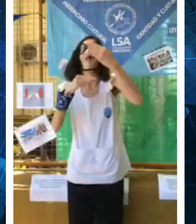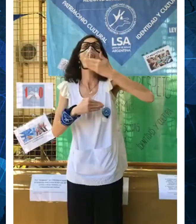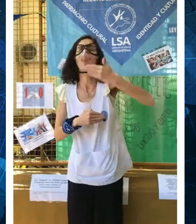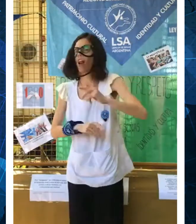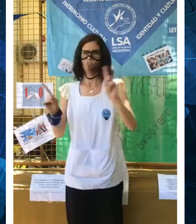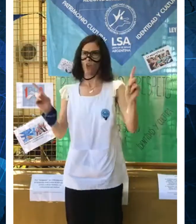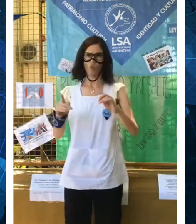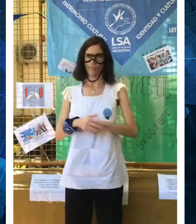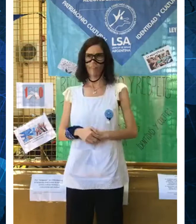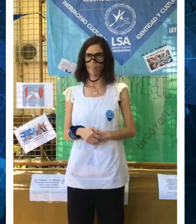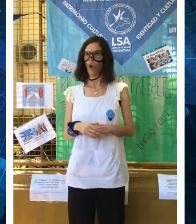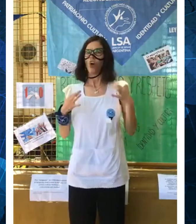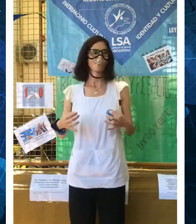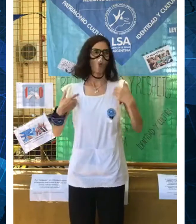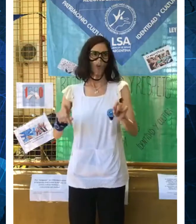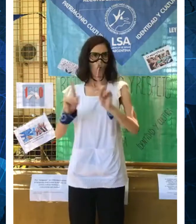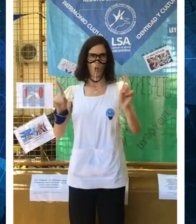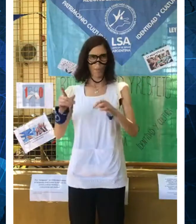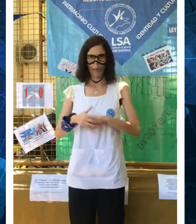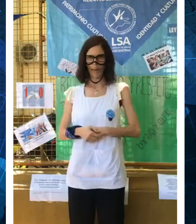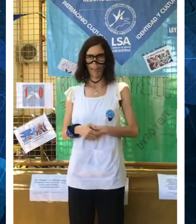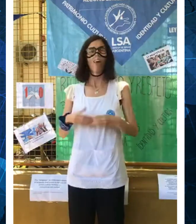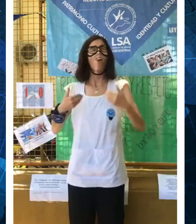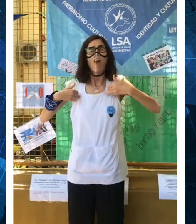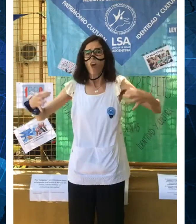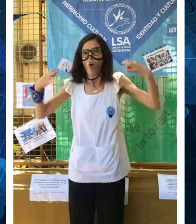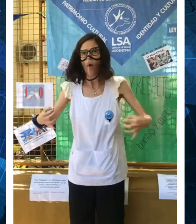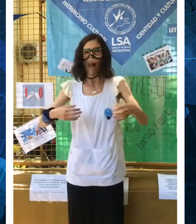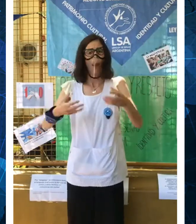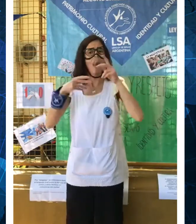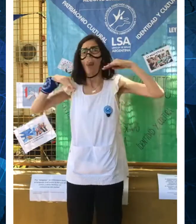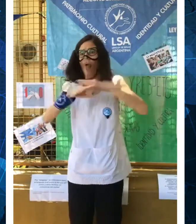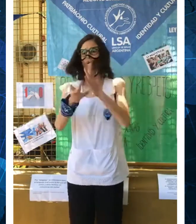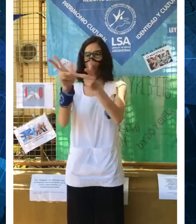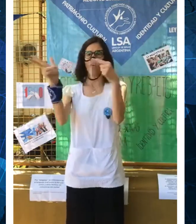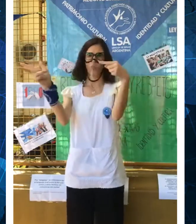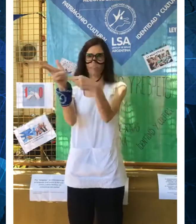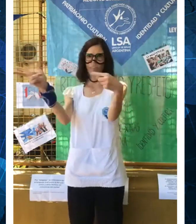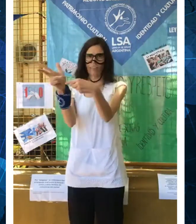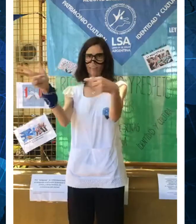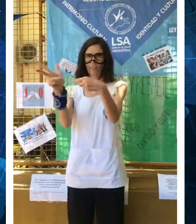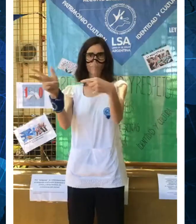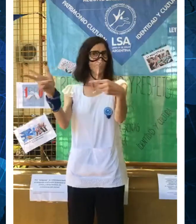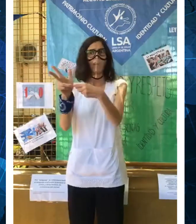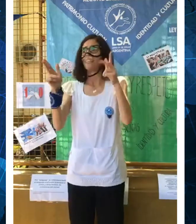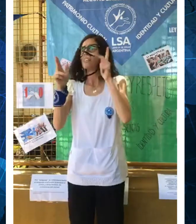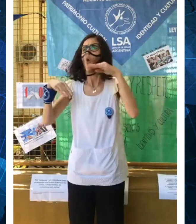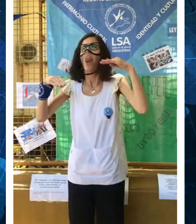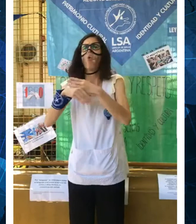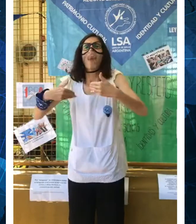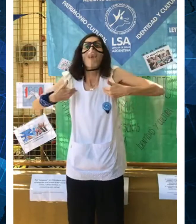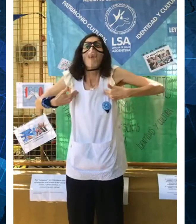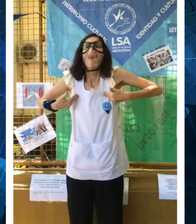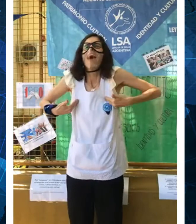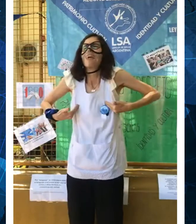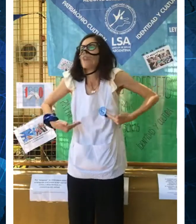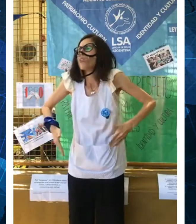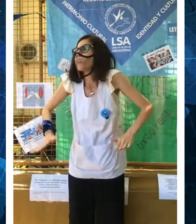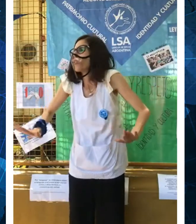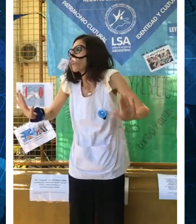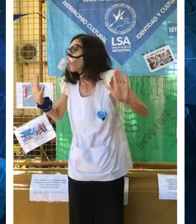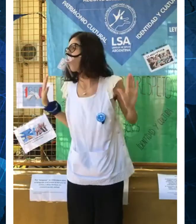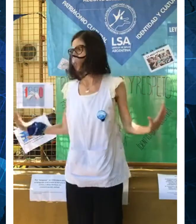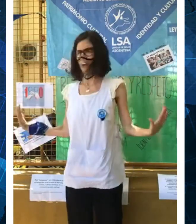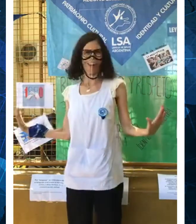y no hablamos de la boca o del oído. Eso es lo que no es lo que nos va a hacer normales. Tenemos un idioma que es la lengua de